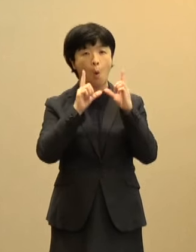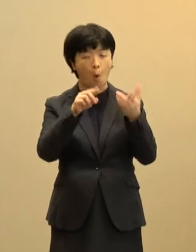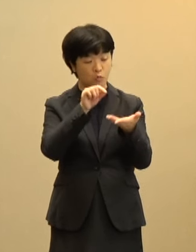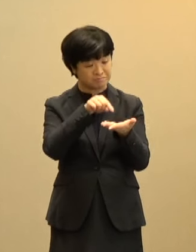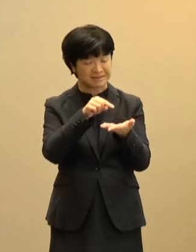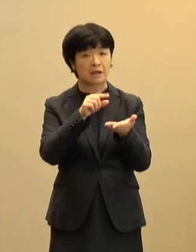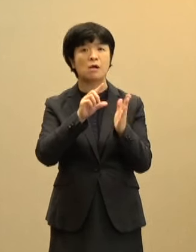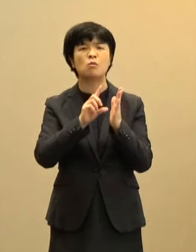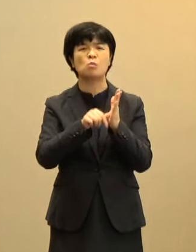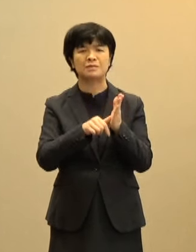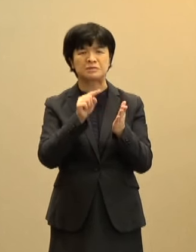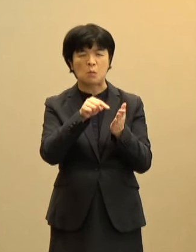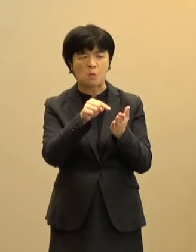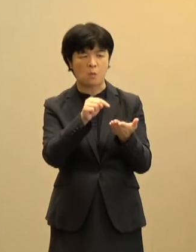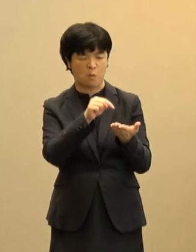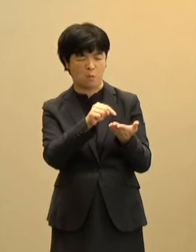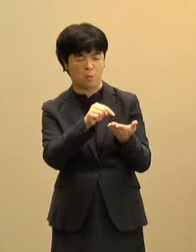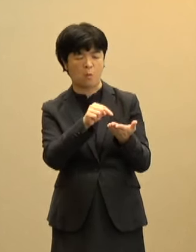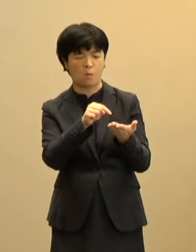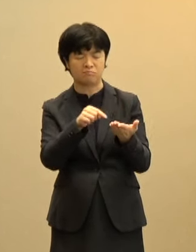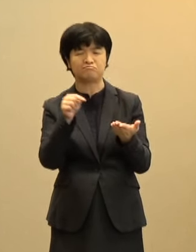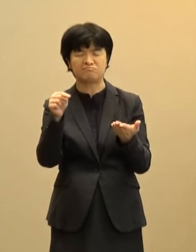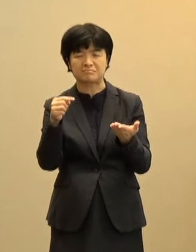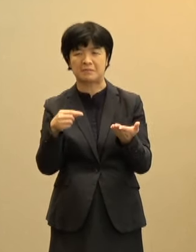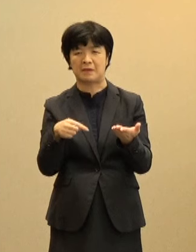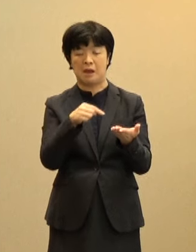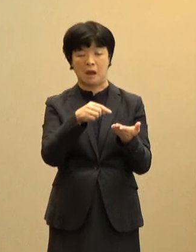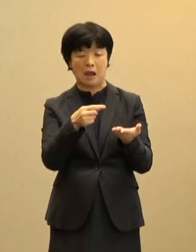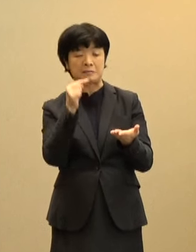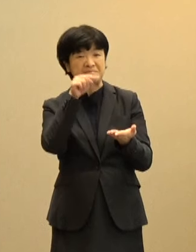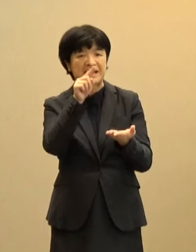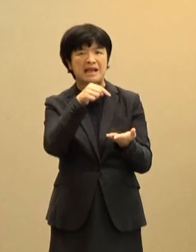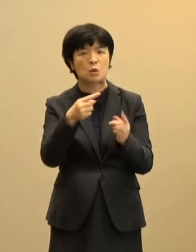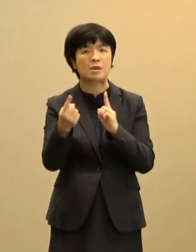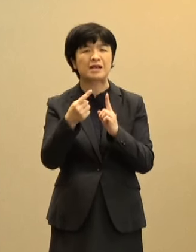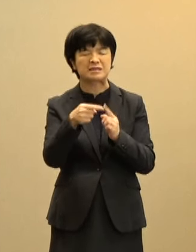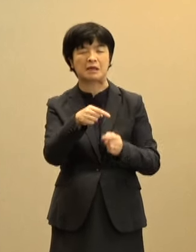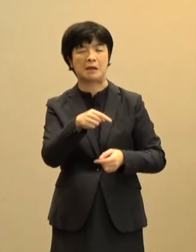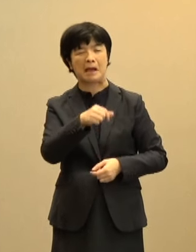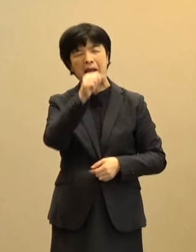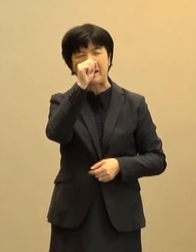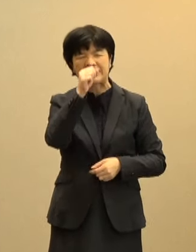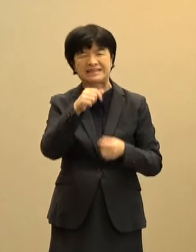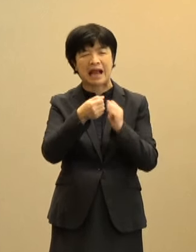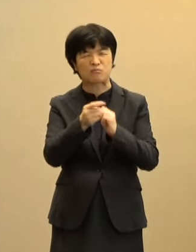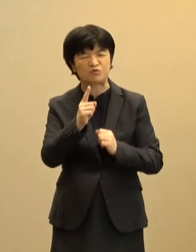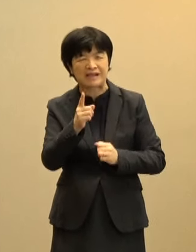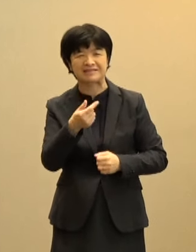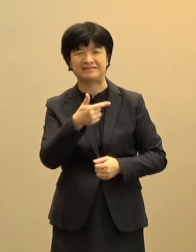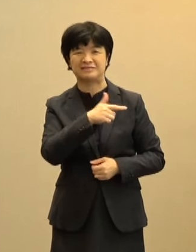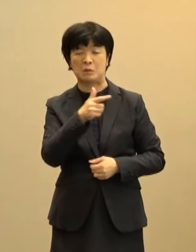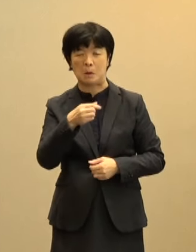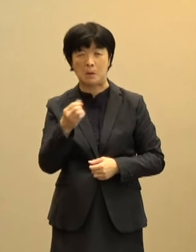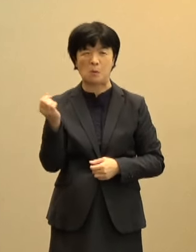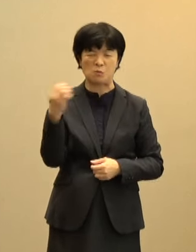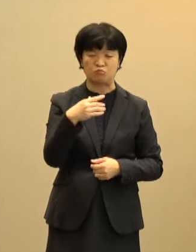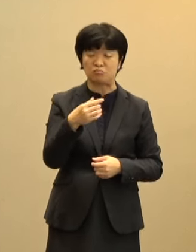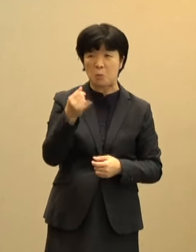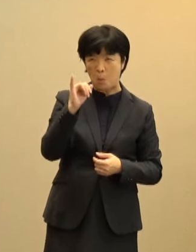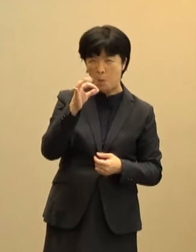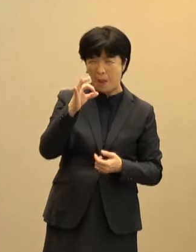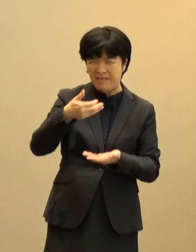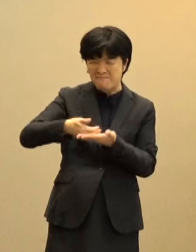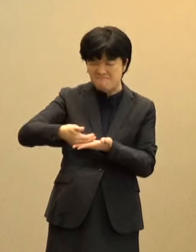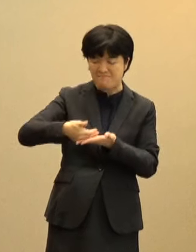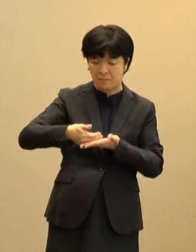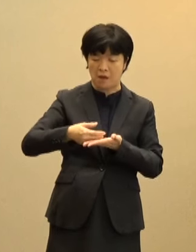と優良株のコードを案内しますなどと嘘のメッセージを送信し、インターネットバンキング等で振り込ませ現金を騙し取るといった事